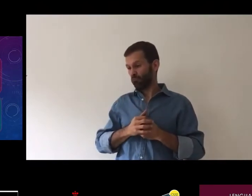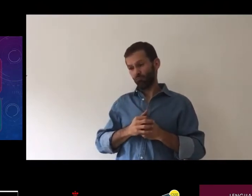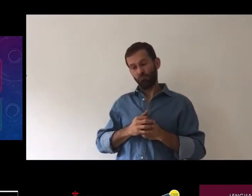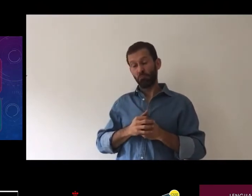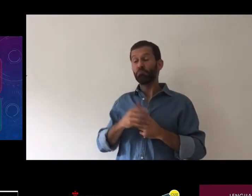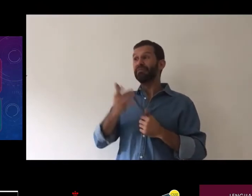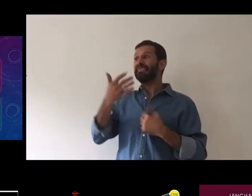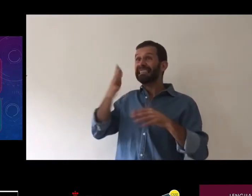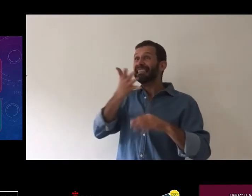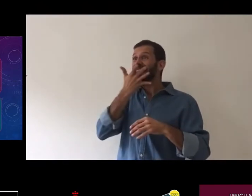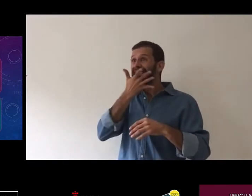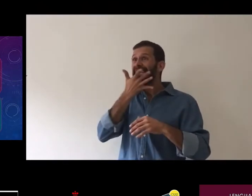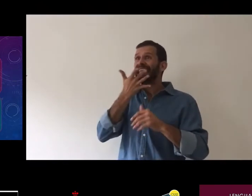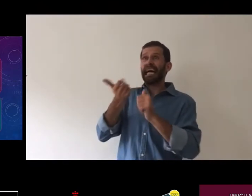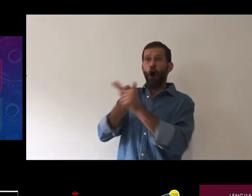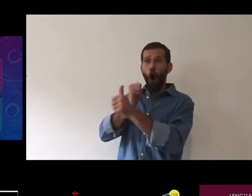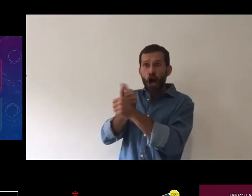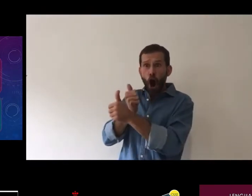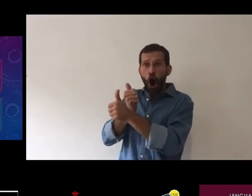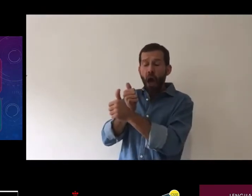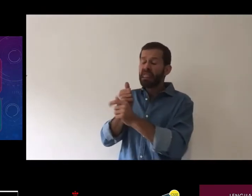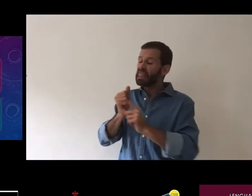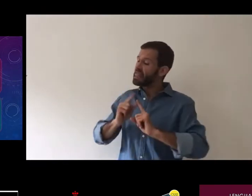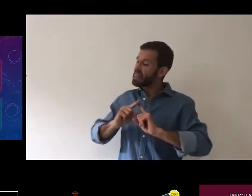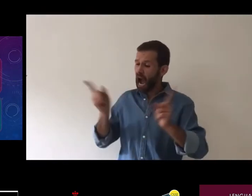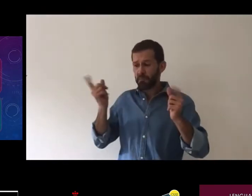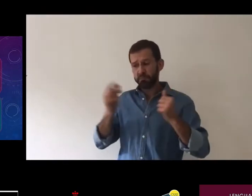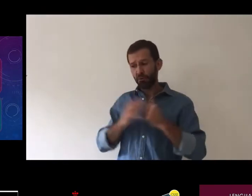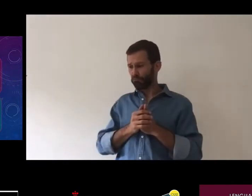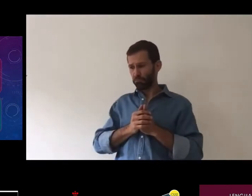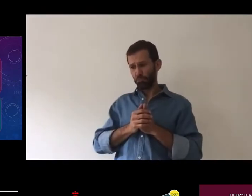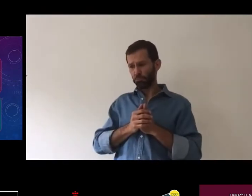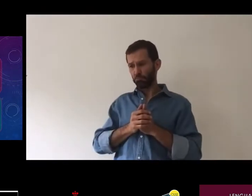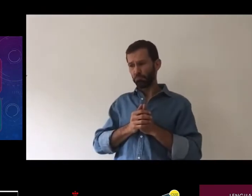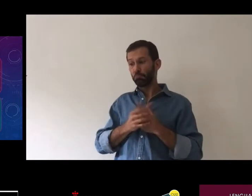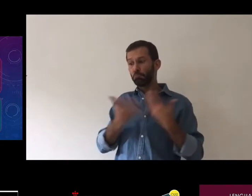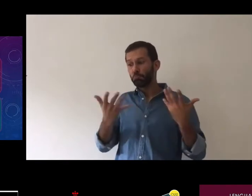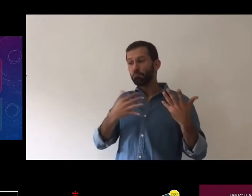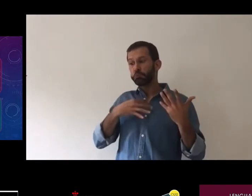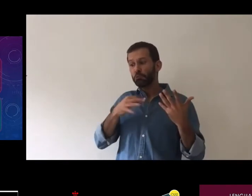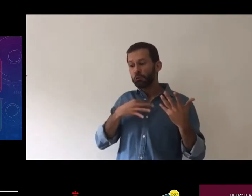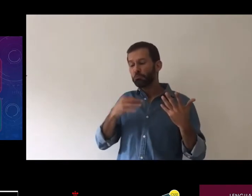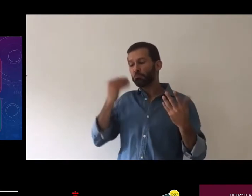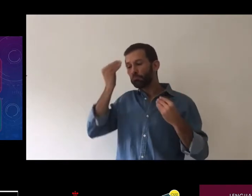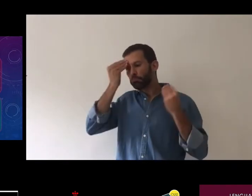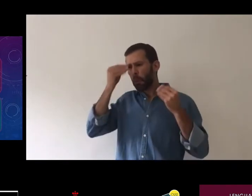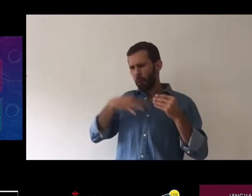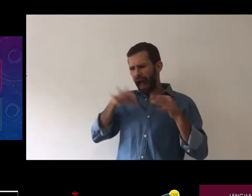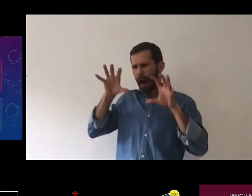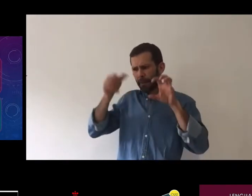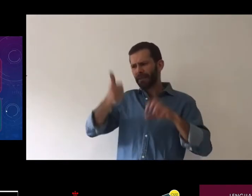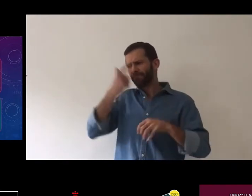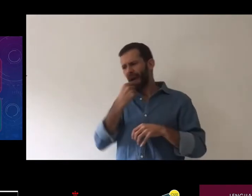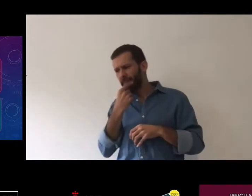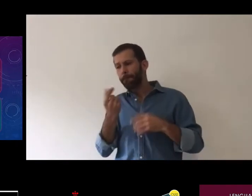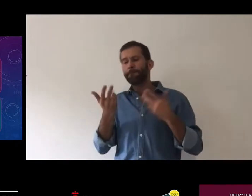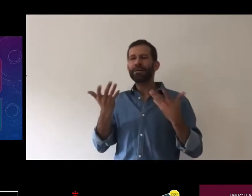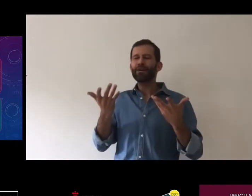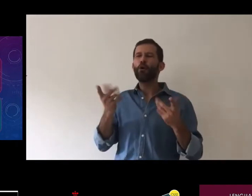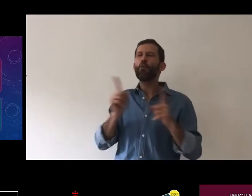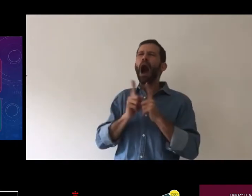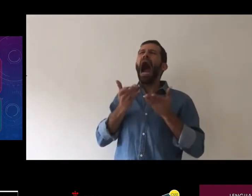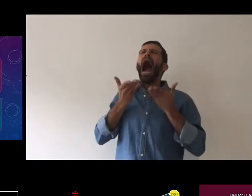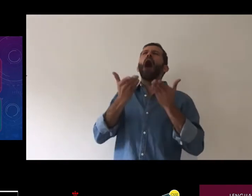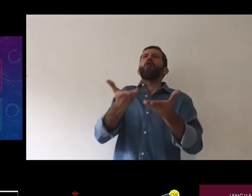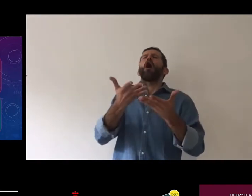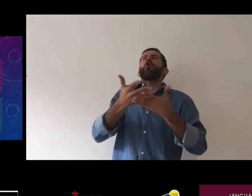no son tan útiles los gestos, el apoyo de los gestos, tampoco de los signos icónicos, y se